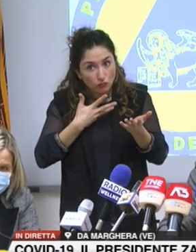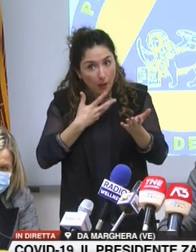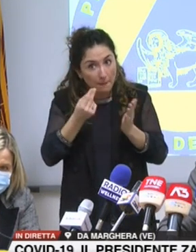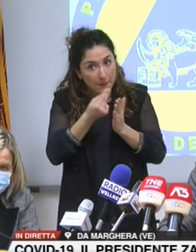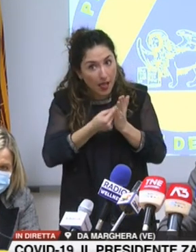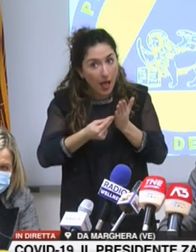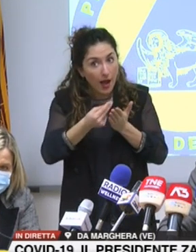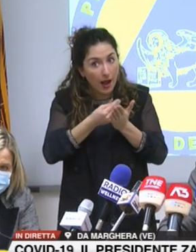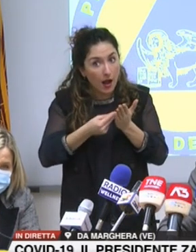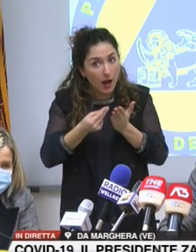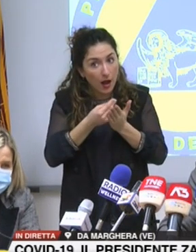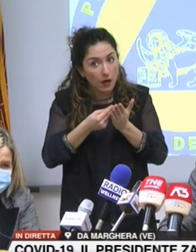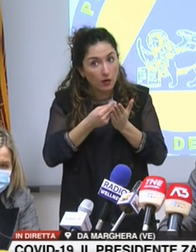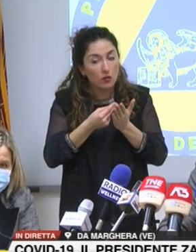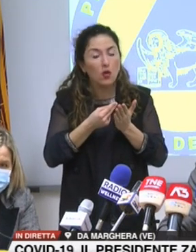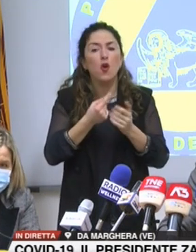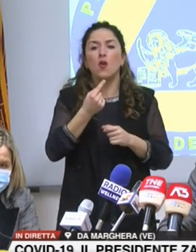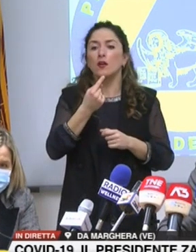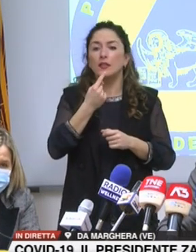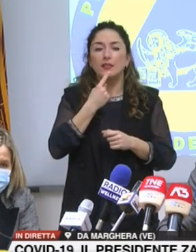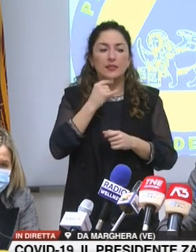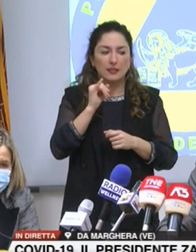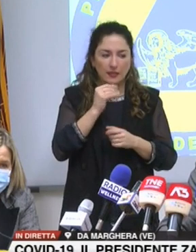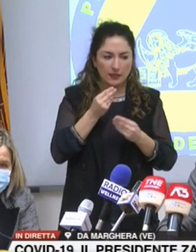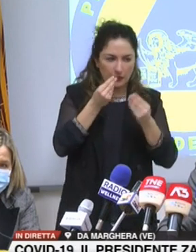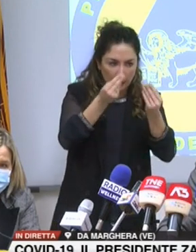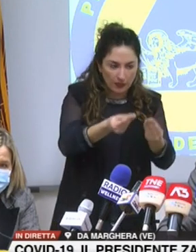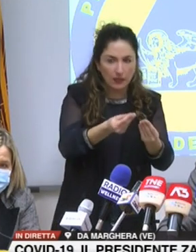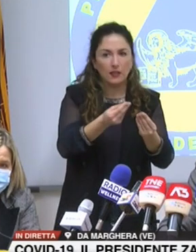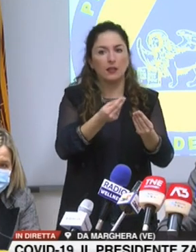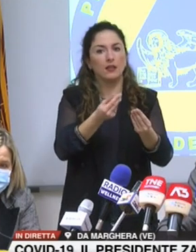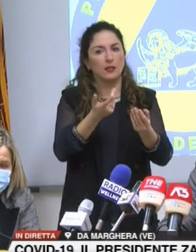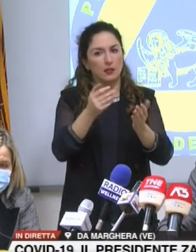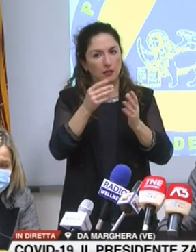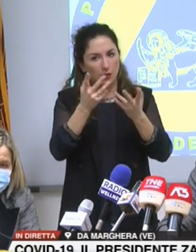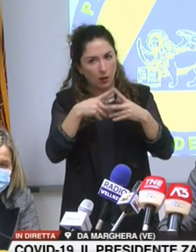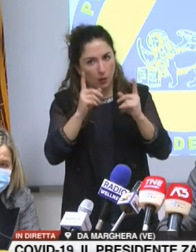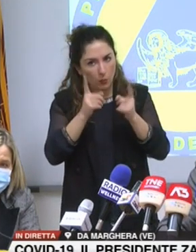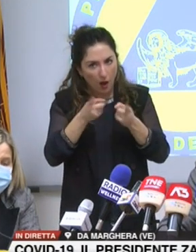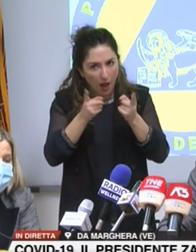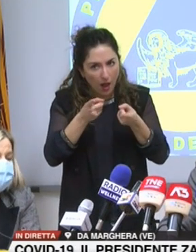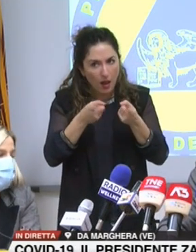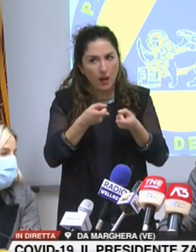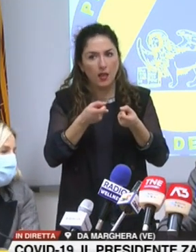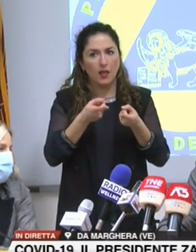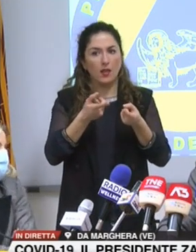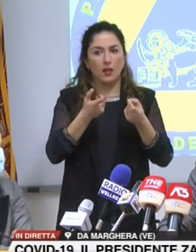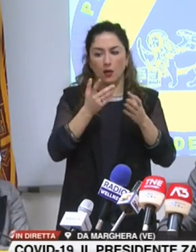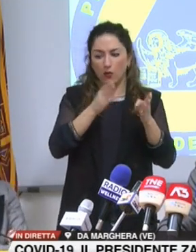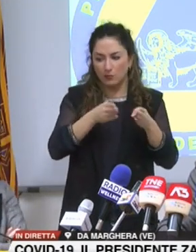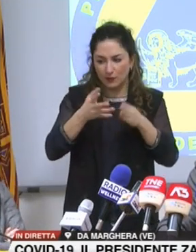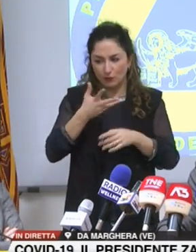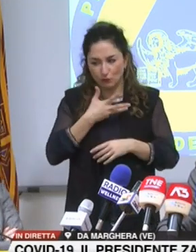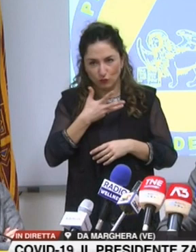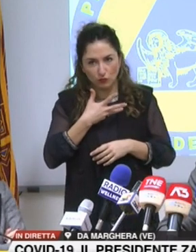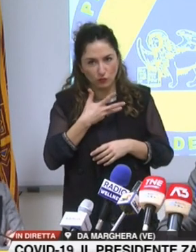dove si va, chi ci va, come viene convocato? C'è. Ci saranno le primule, ci saranno gli ospedali.